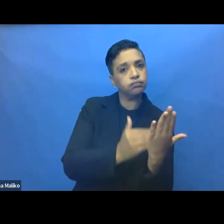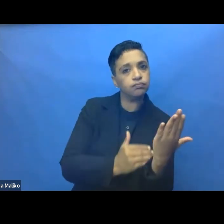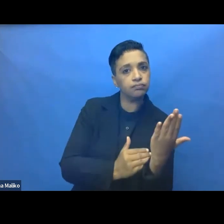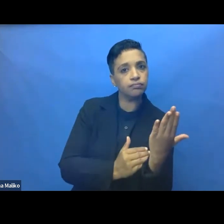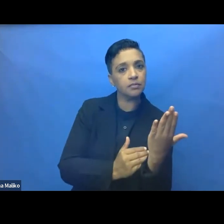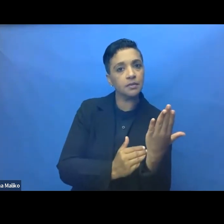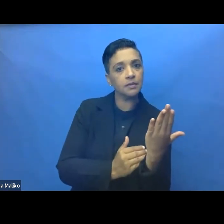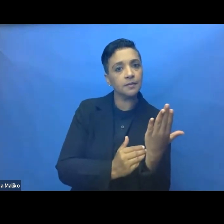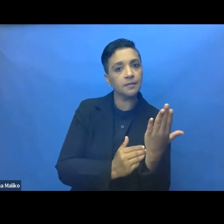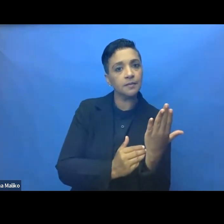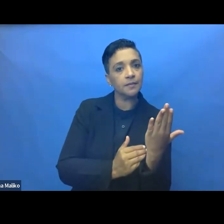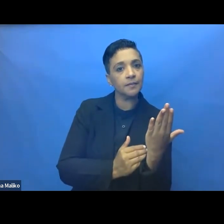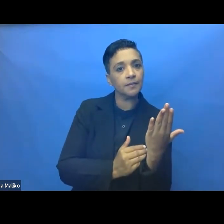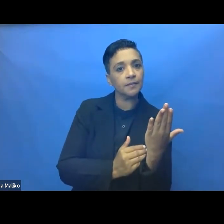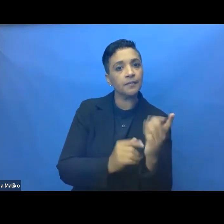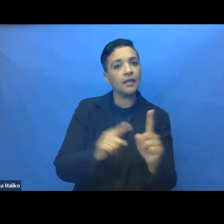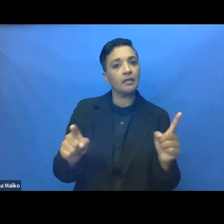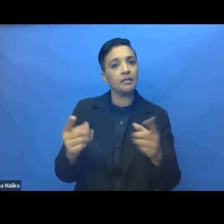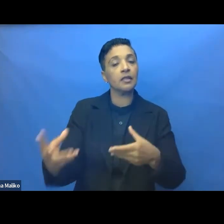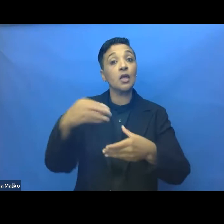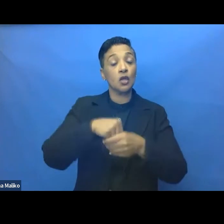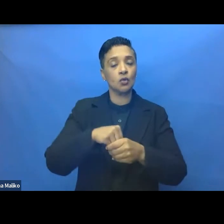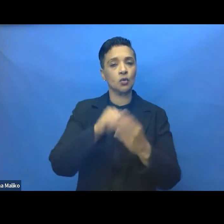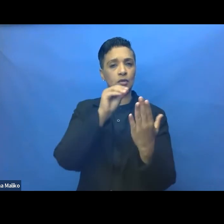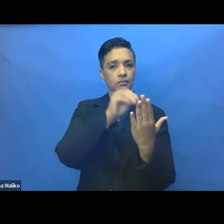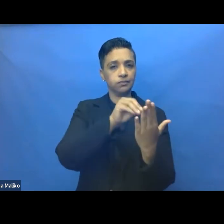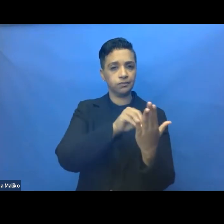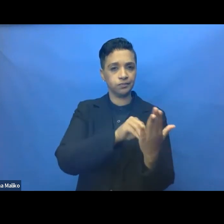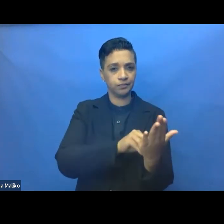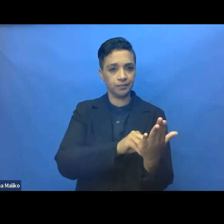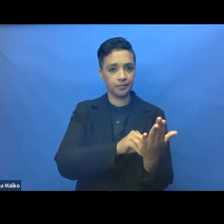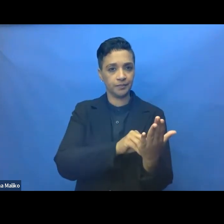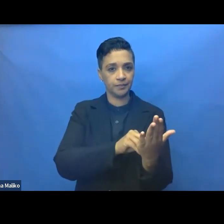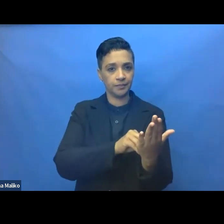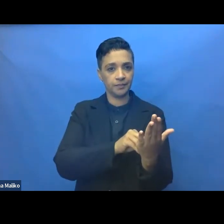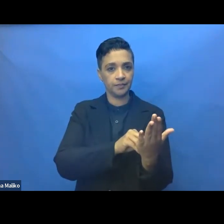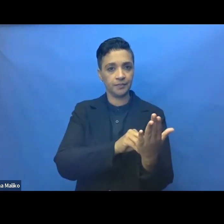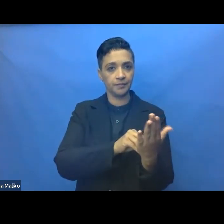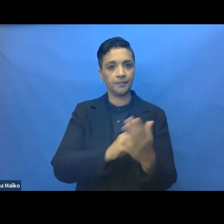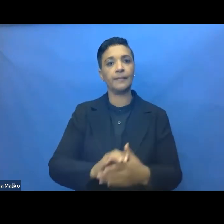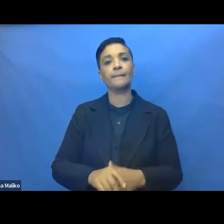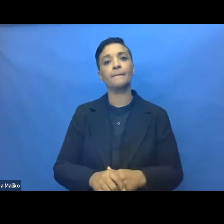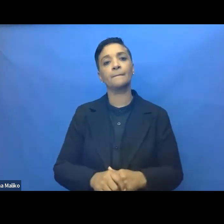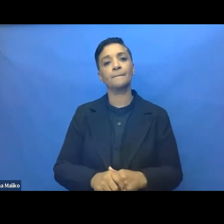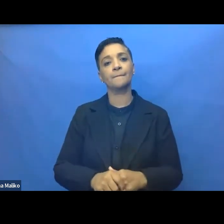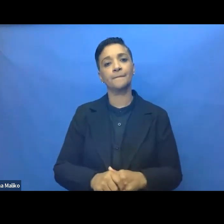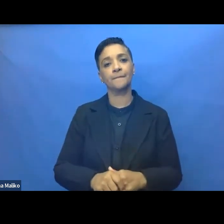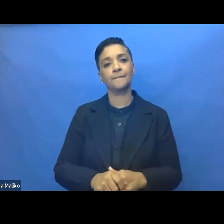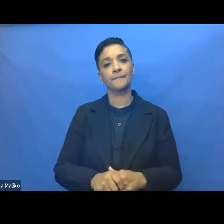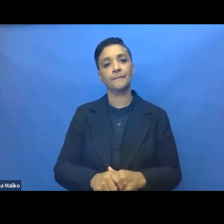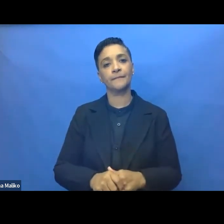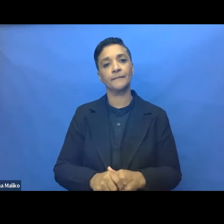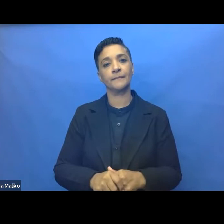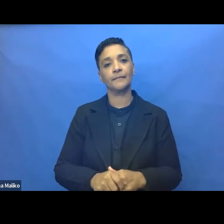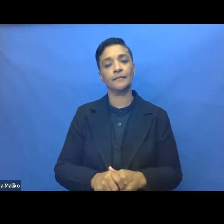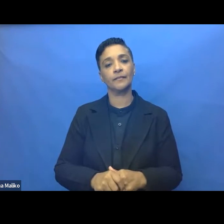en décapation du plan de développement de mi-parcours pour le village et assurer à